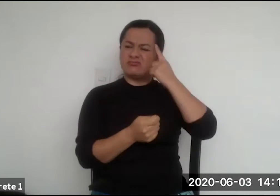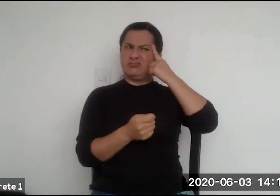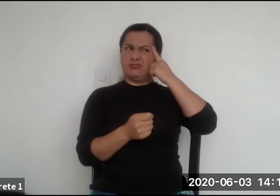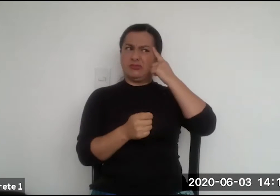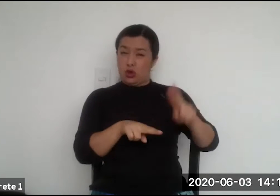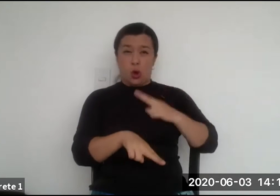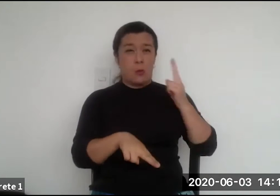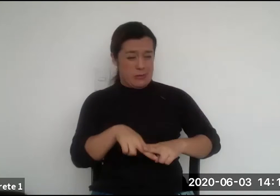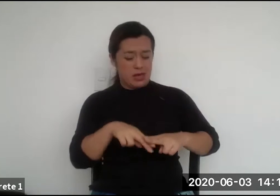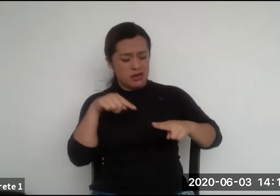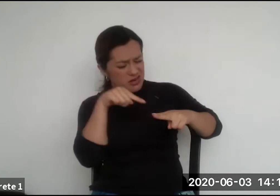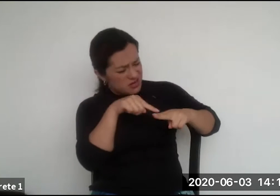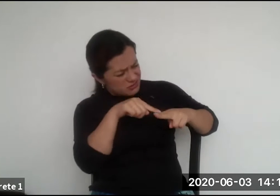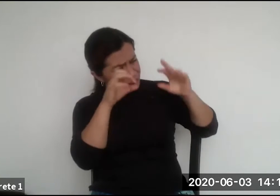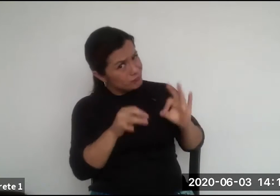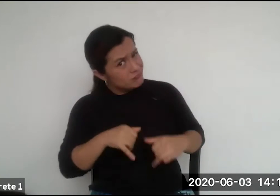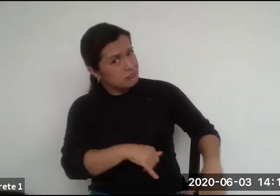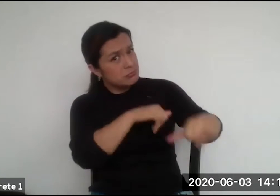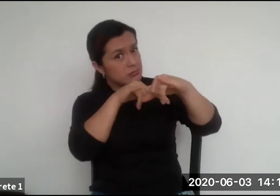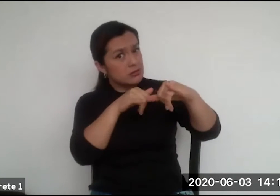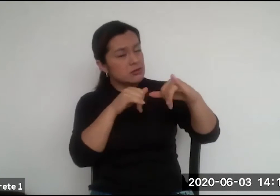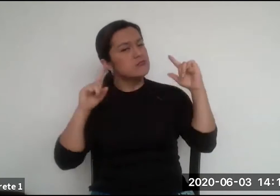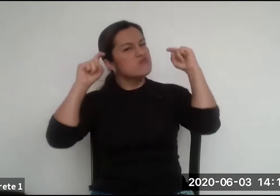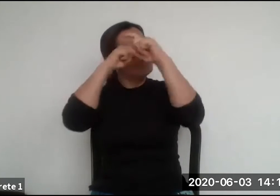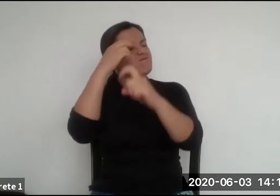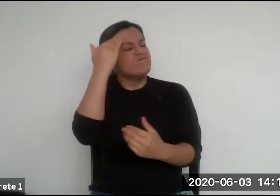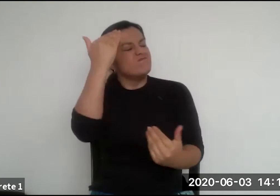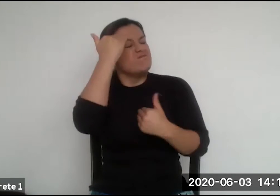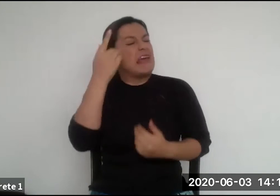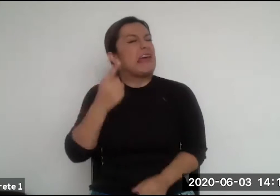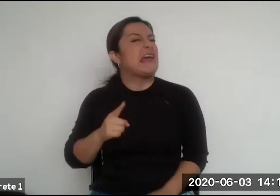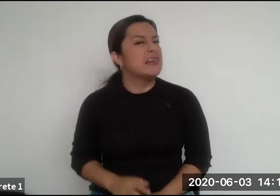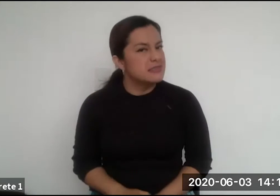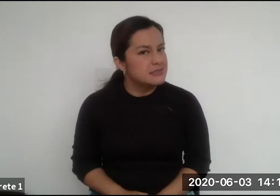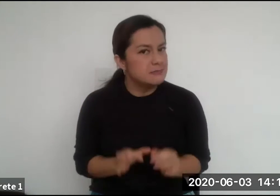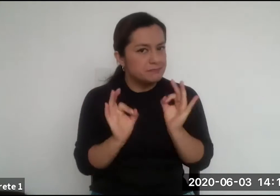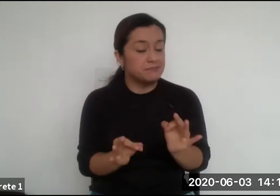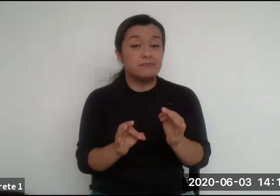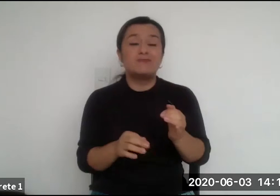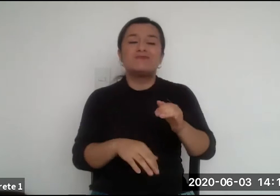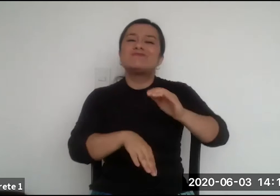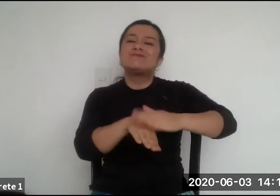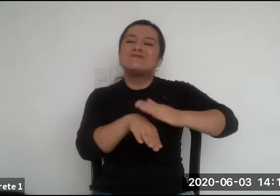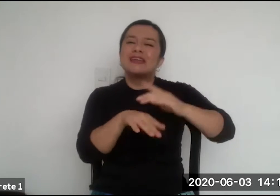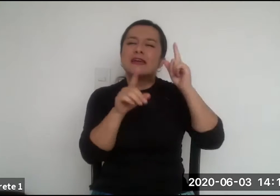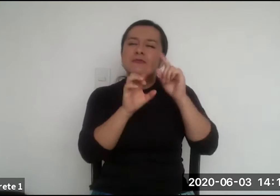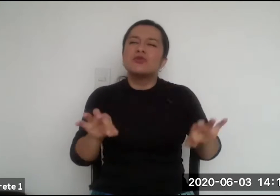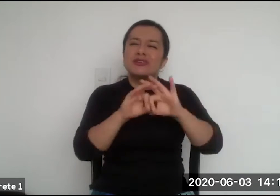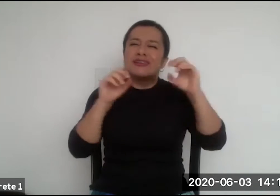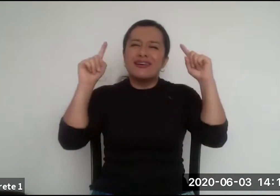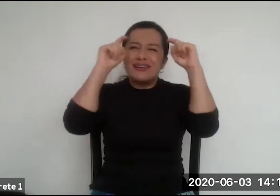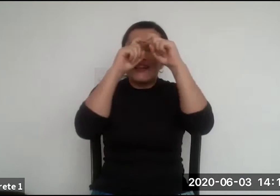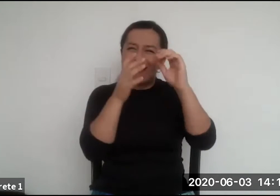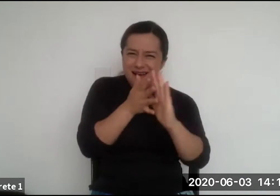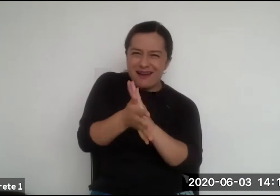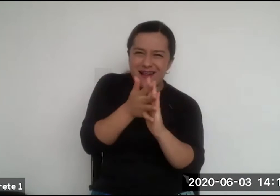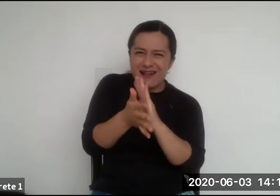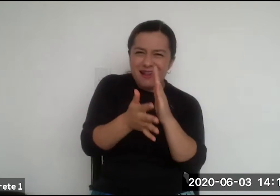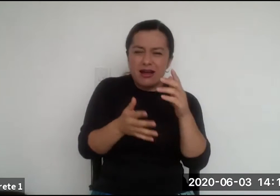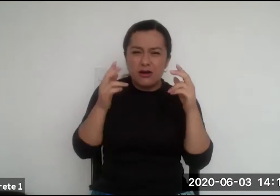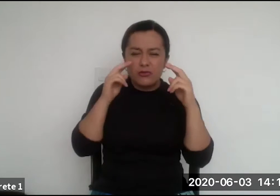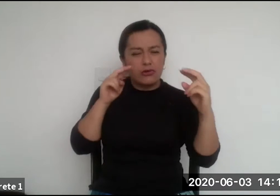normalidad. En esta ocasión, la invitación que hacemos es a reflexionar todo lo anteriormente dicho desde la mirada